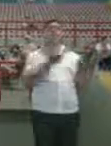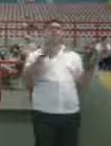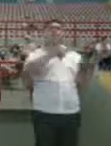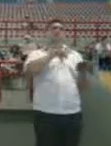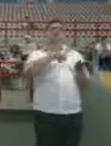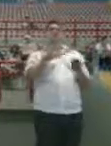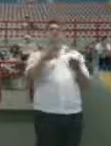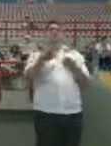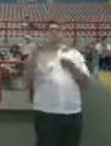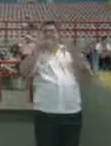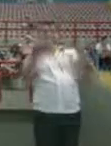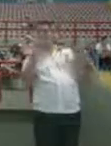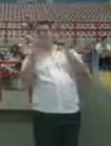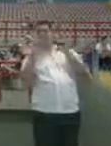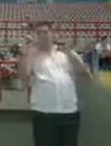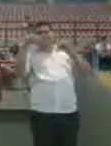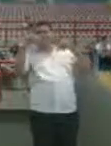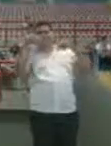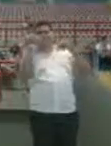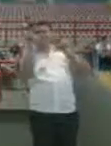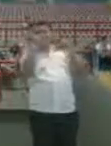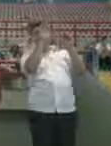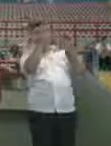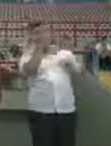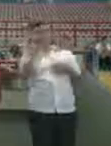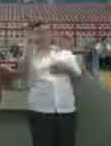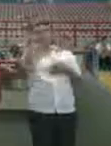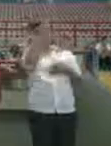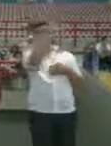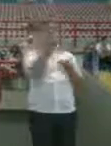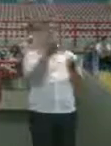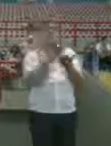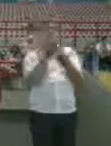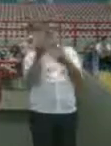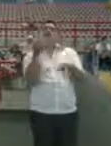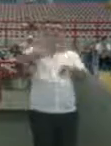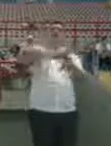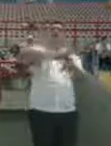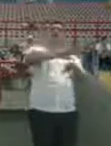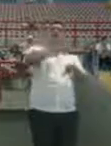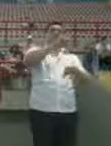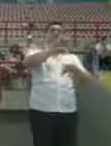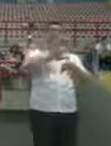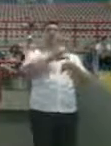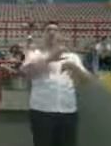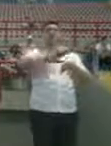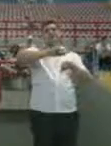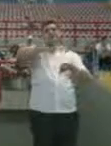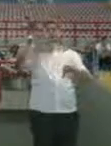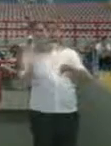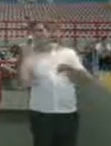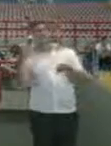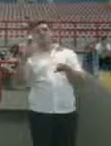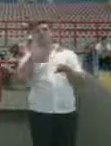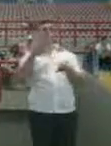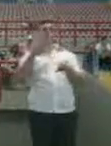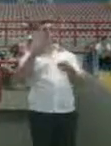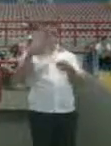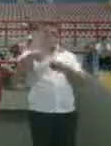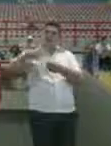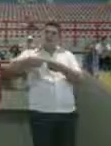uma interiorização. O que é isso? As fábricas estão saindo das capitais, estão indo para as regiões metropolitanas e para